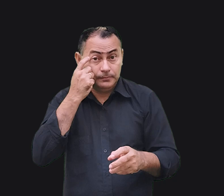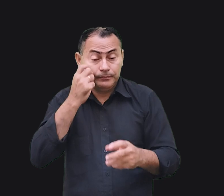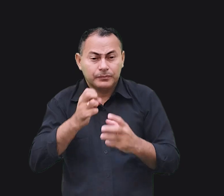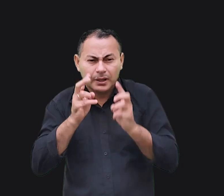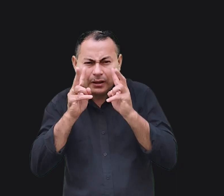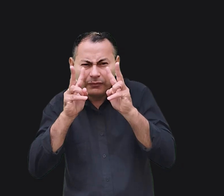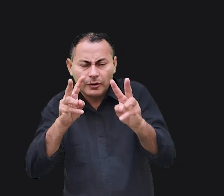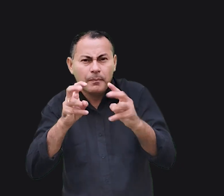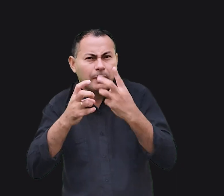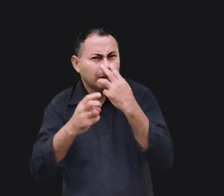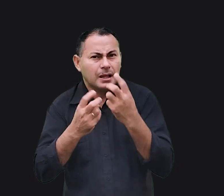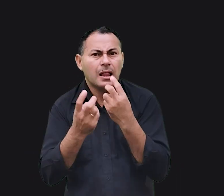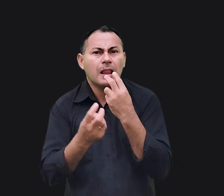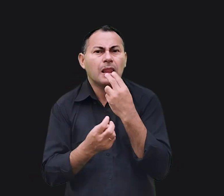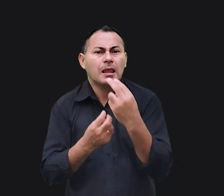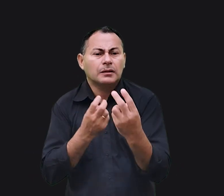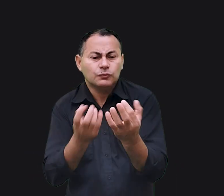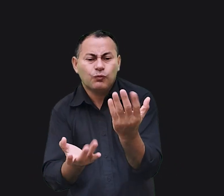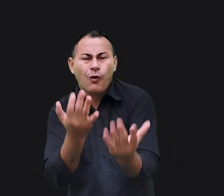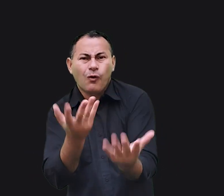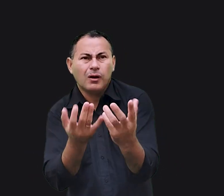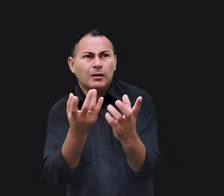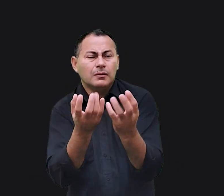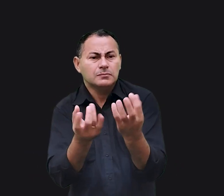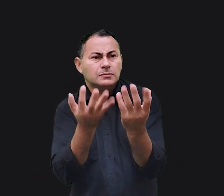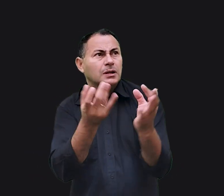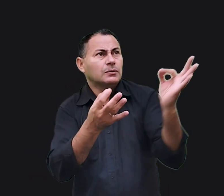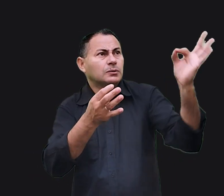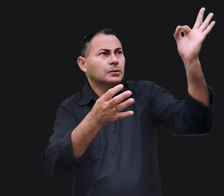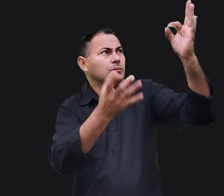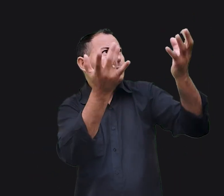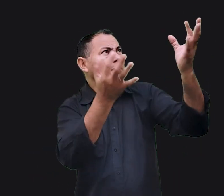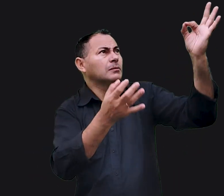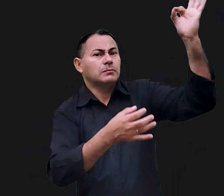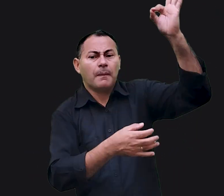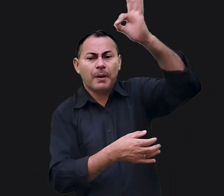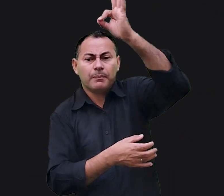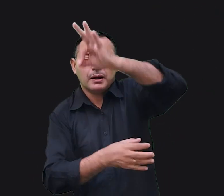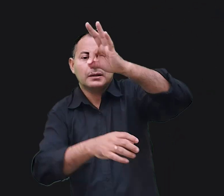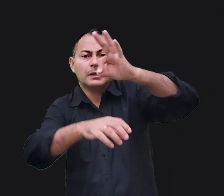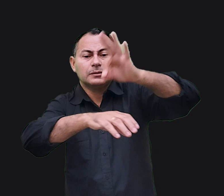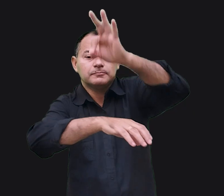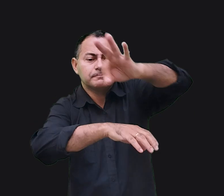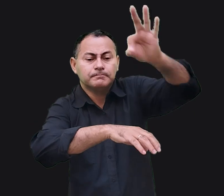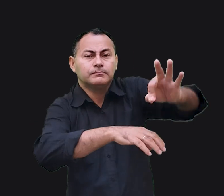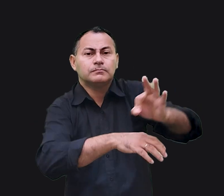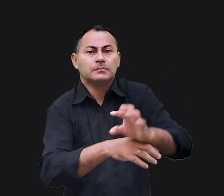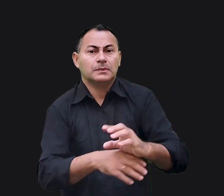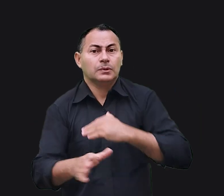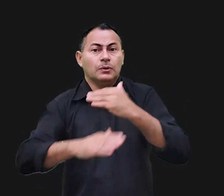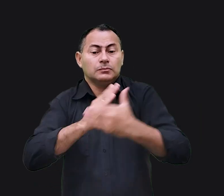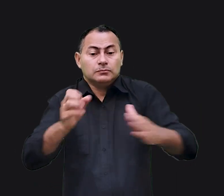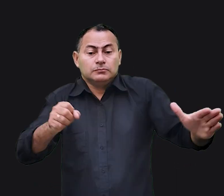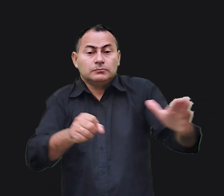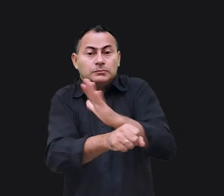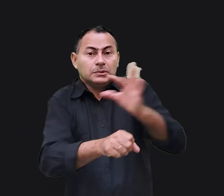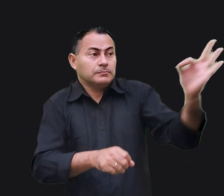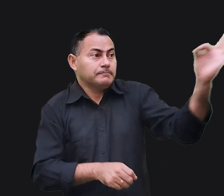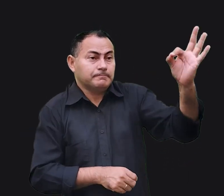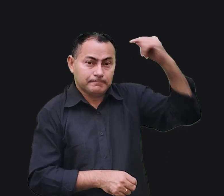parecia línguas de fogo que se separavam e pousavam sobre cada um deles. Todos ficaram cheios do Espírito Santo e